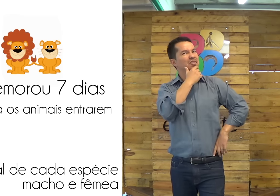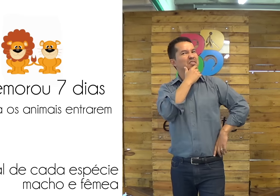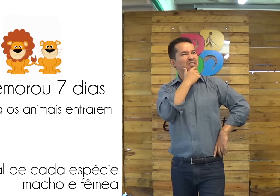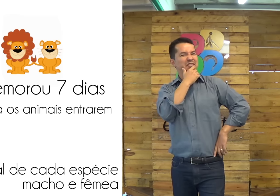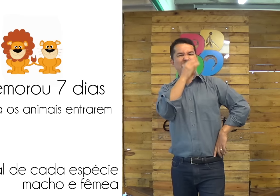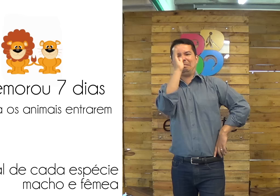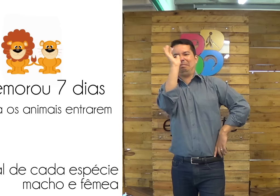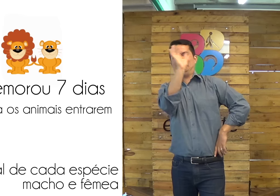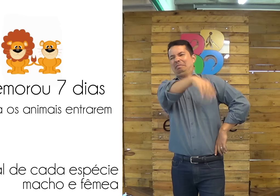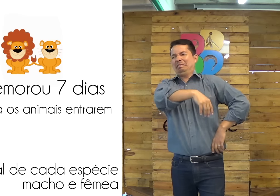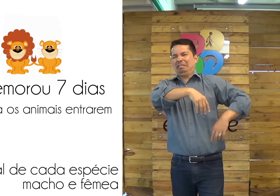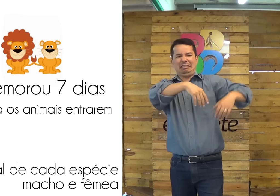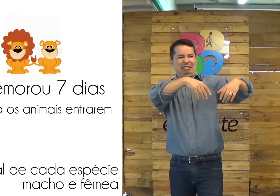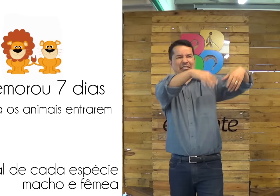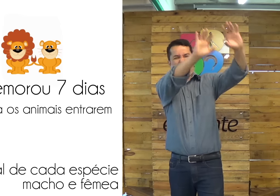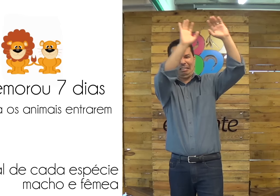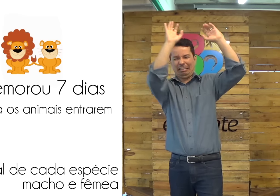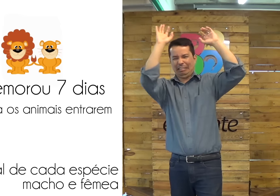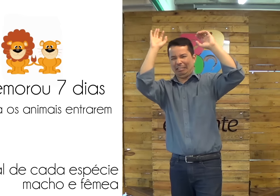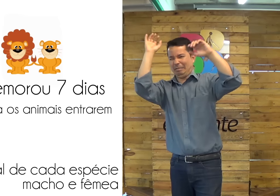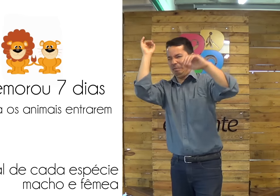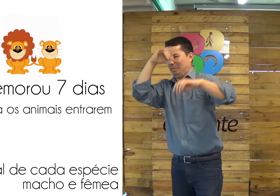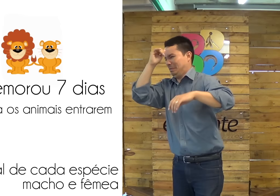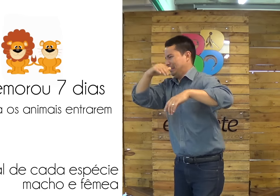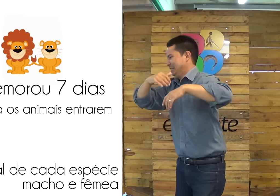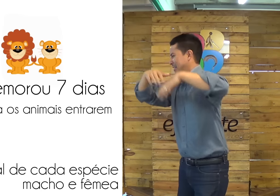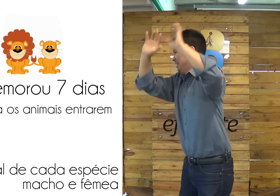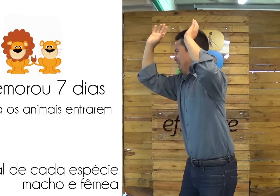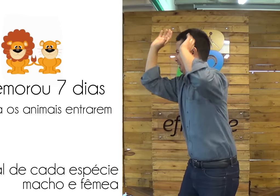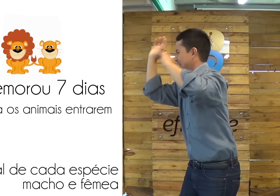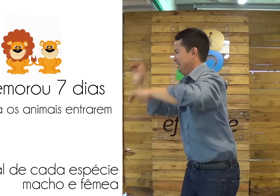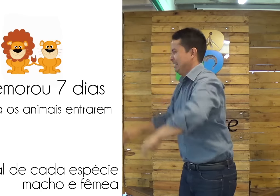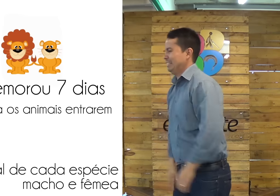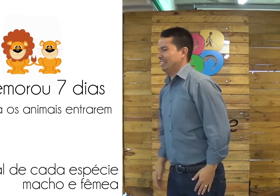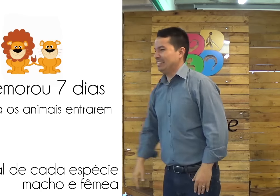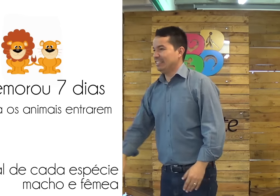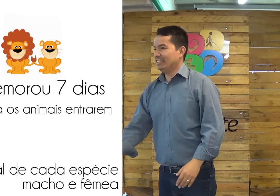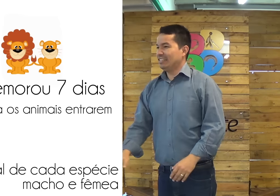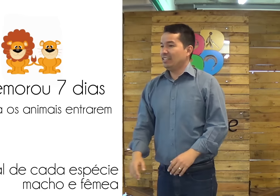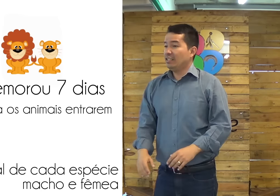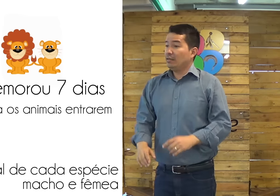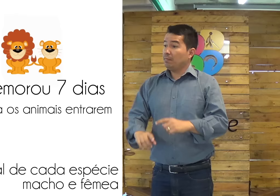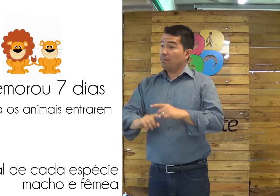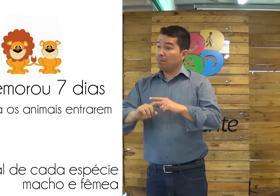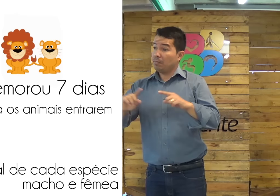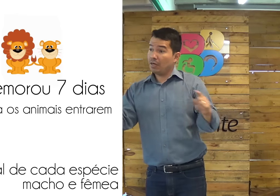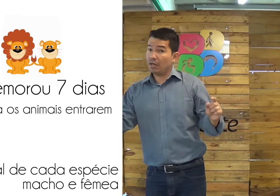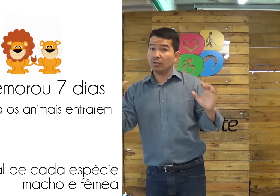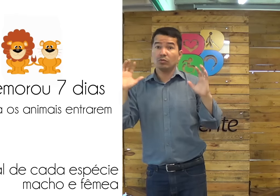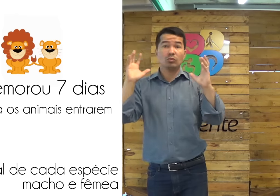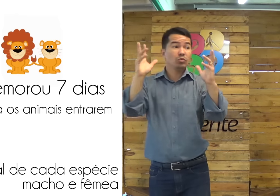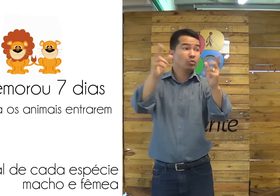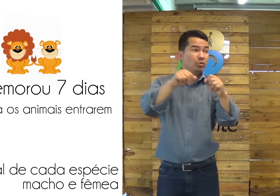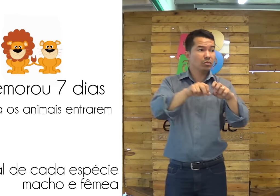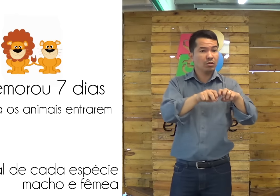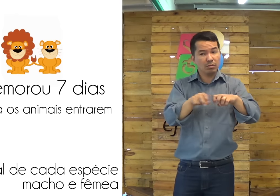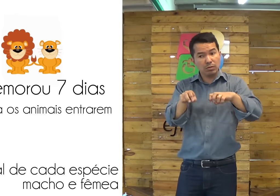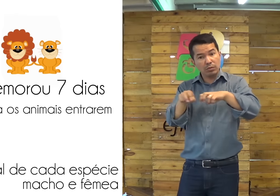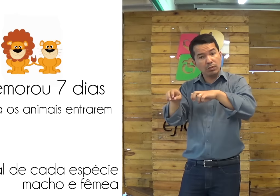estão entrando ali que bonitinho ai que boira isso né ai Deixa eles lá mas